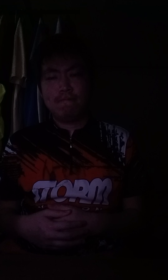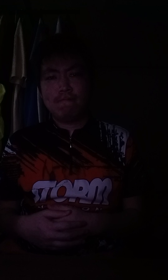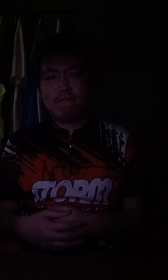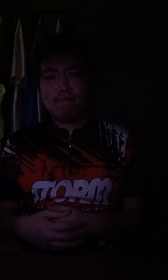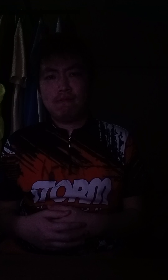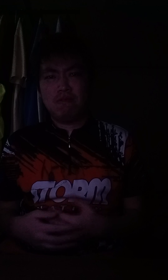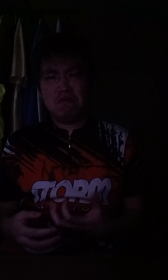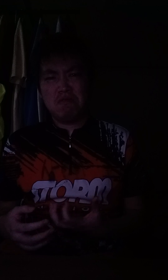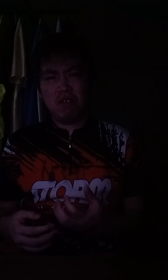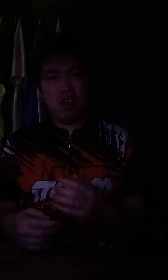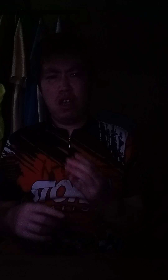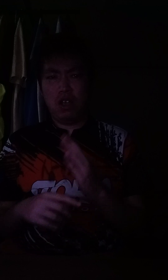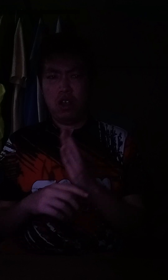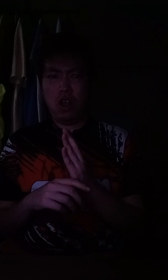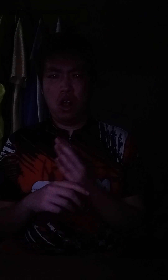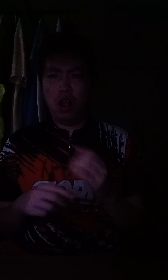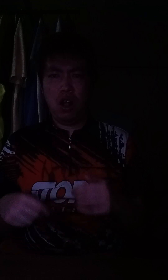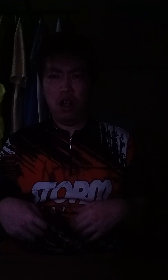감으려? 그럼